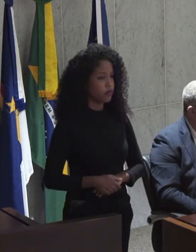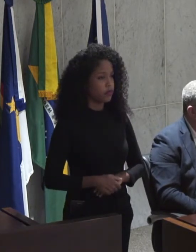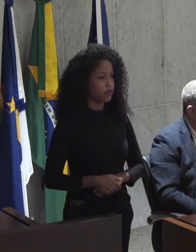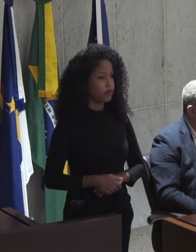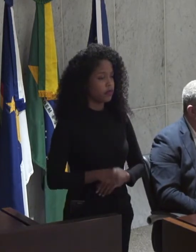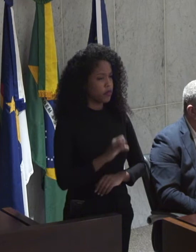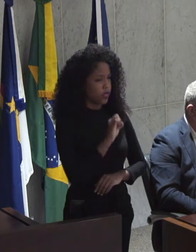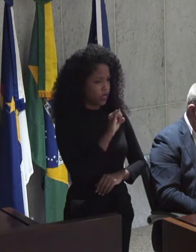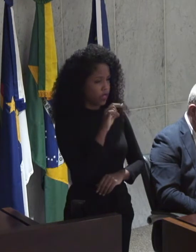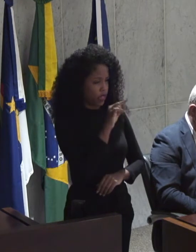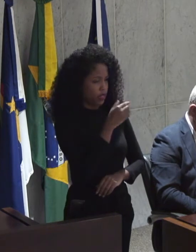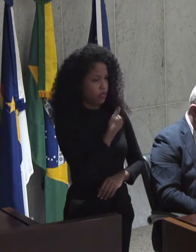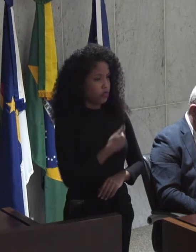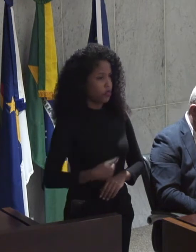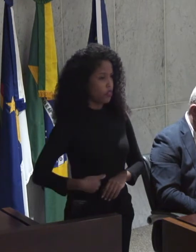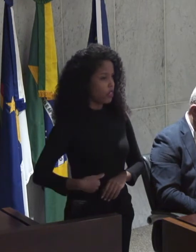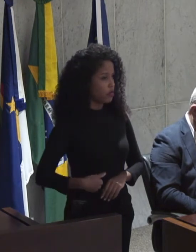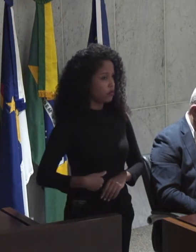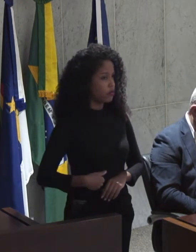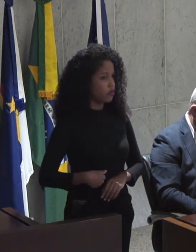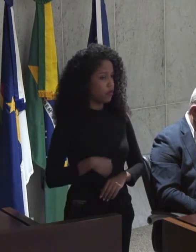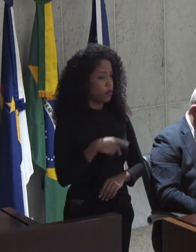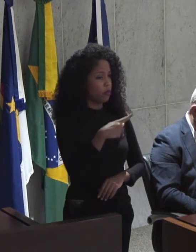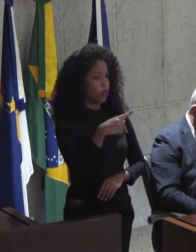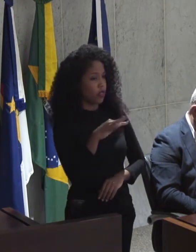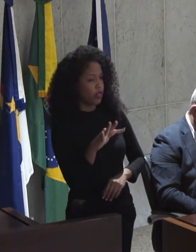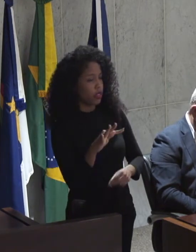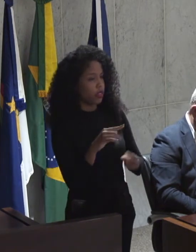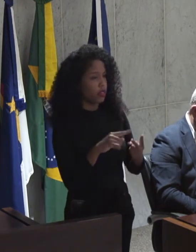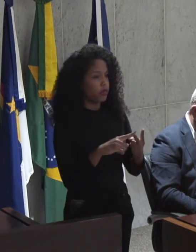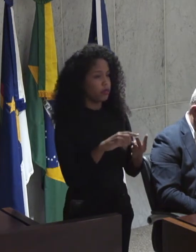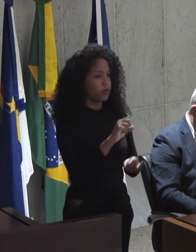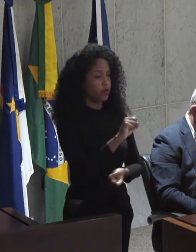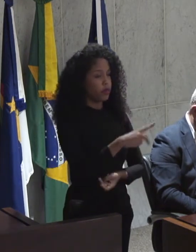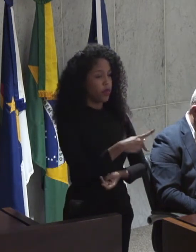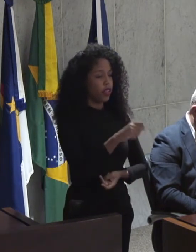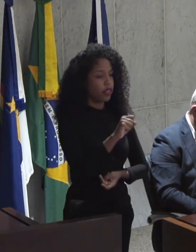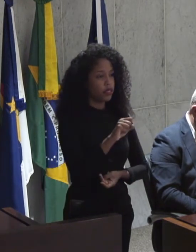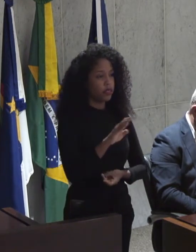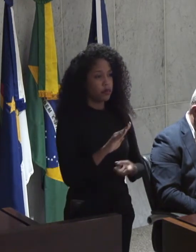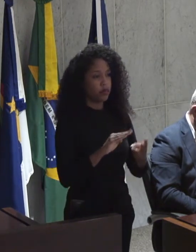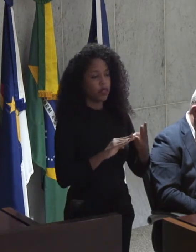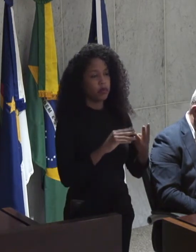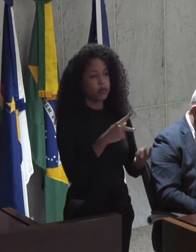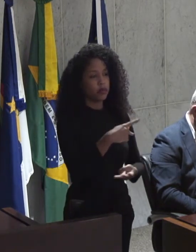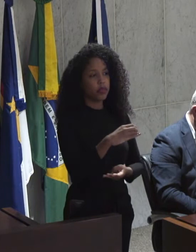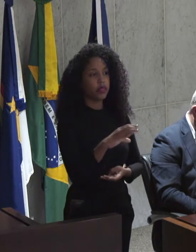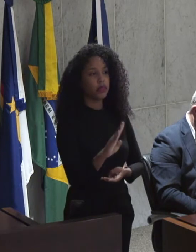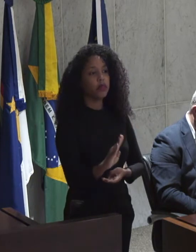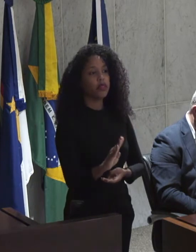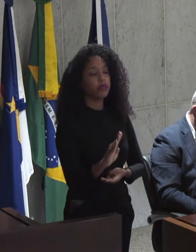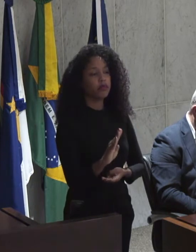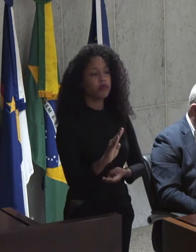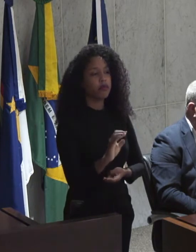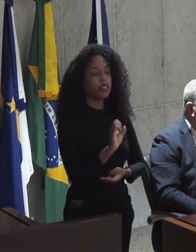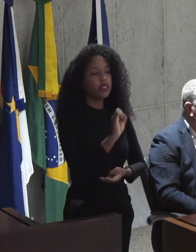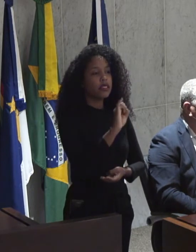fosse um governo do PT, ou do PSB, ou do PCdoB, se estivesse